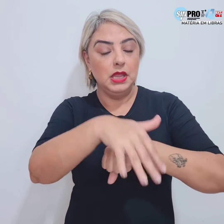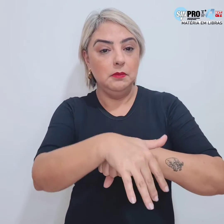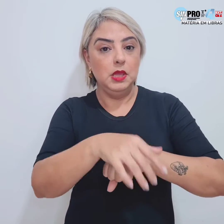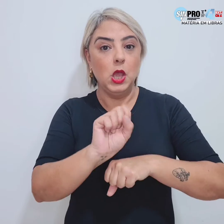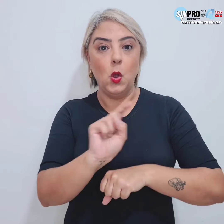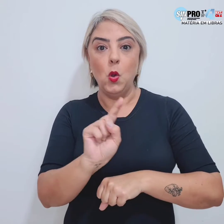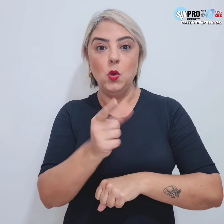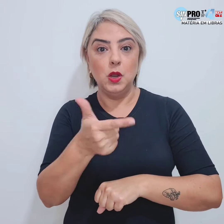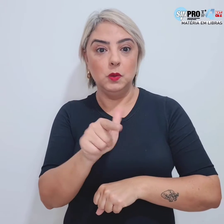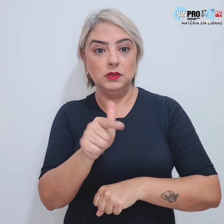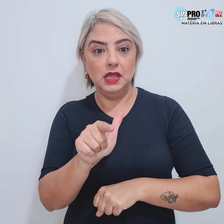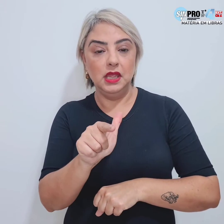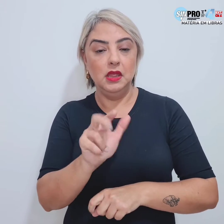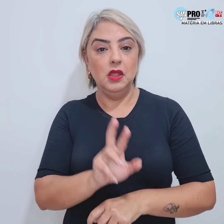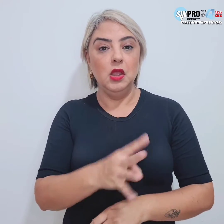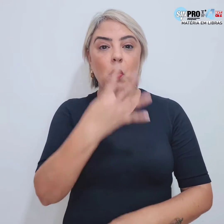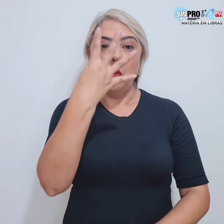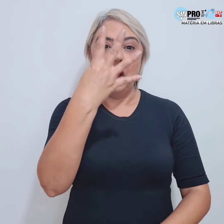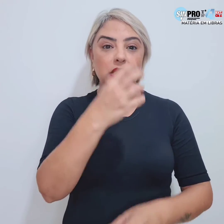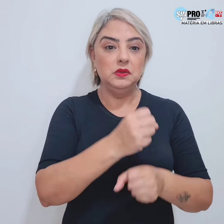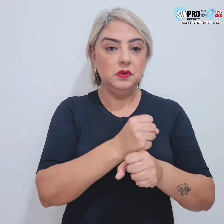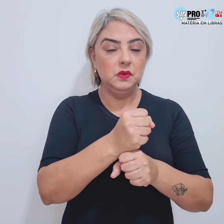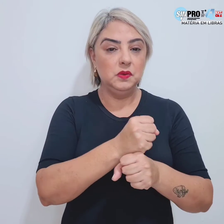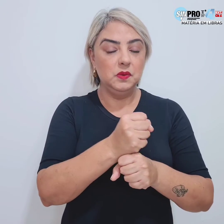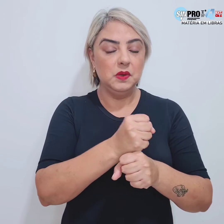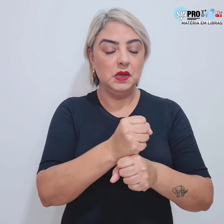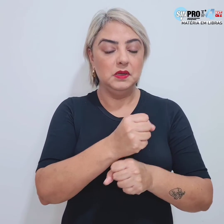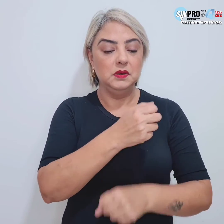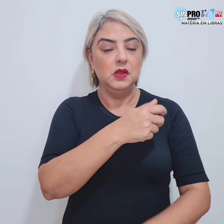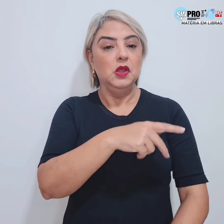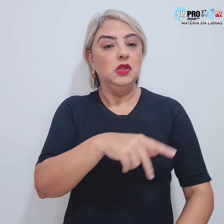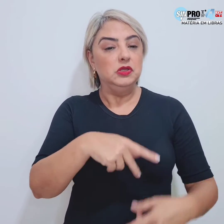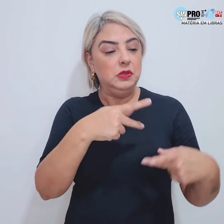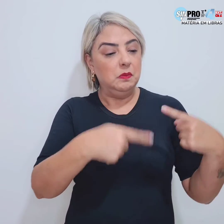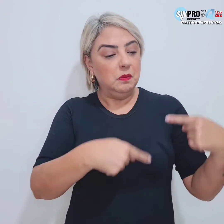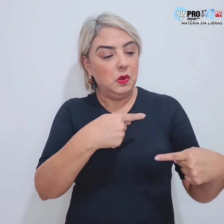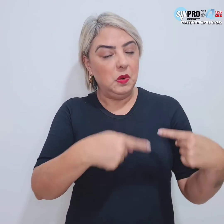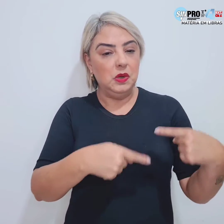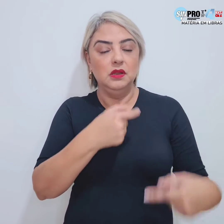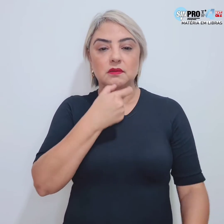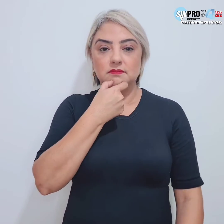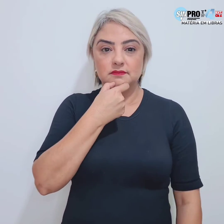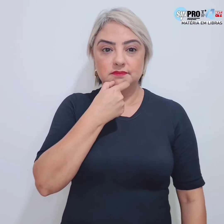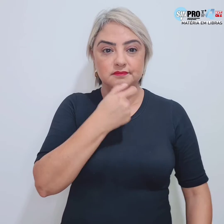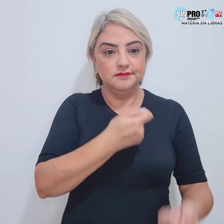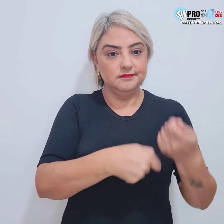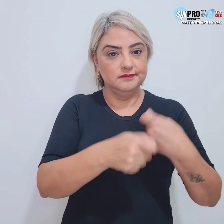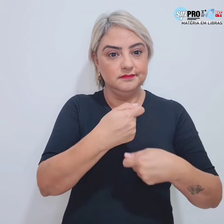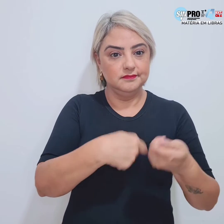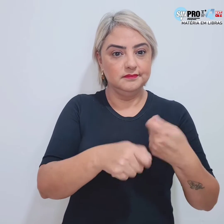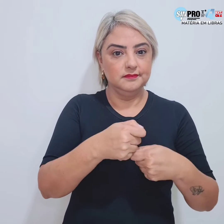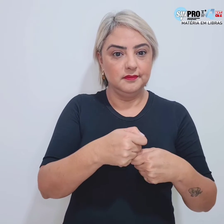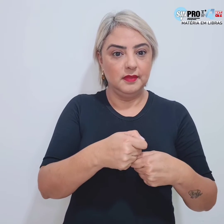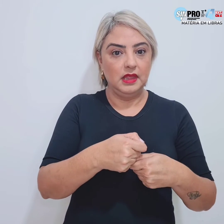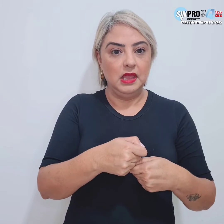o resultado desses quatro anos de política econômica neoliberal e de Estado mínimo,